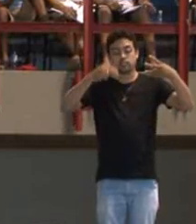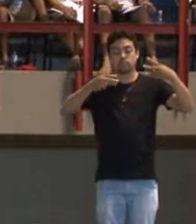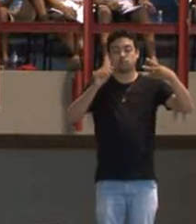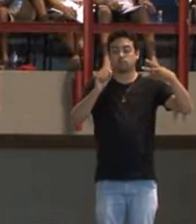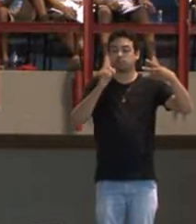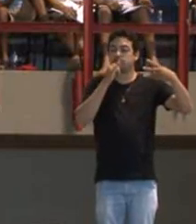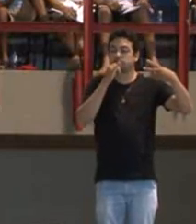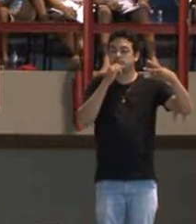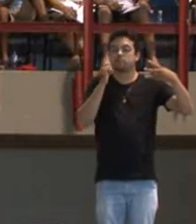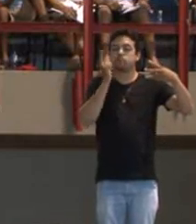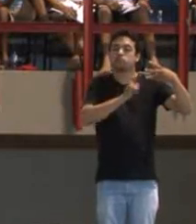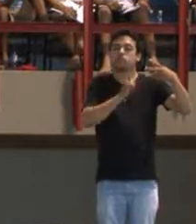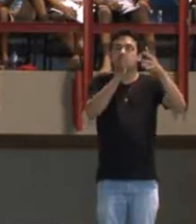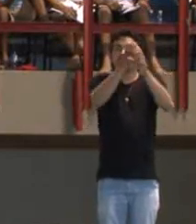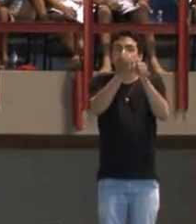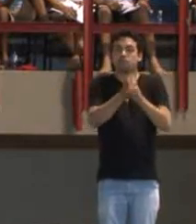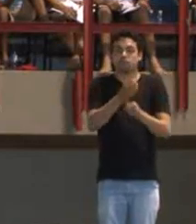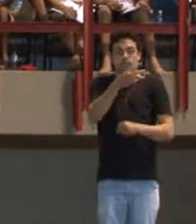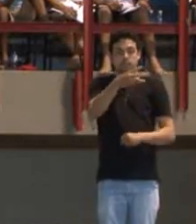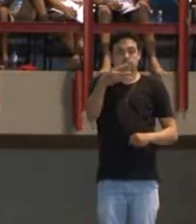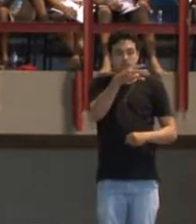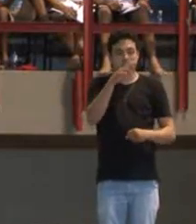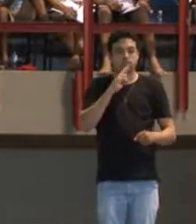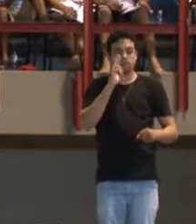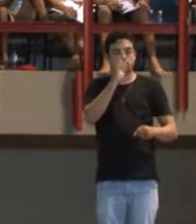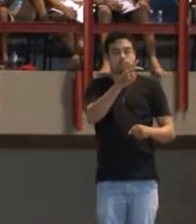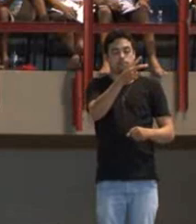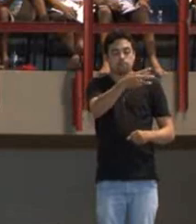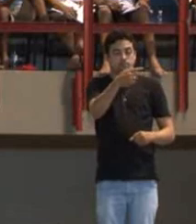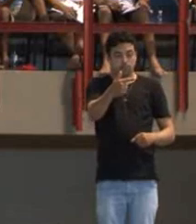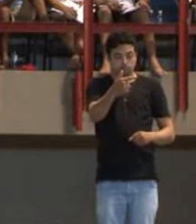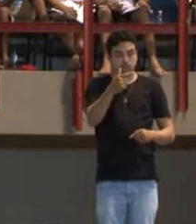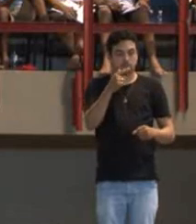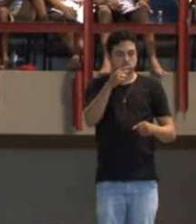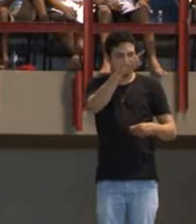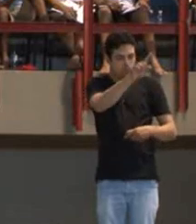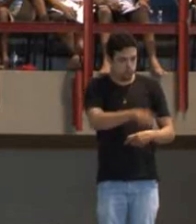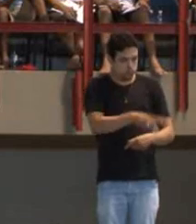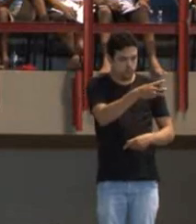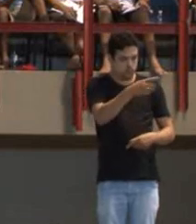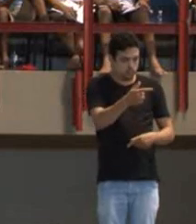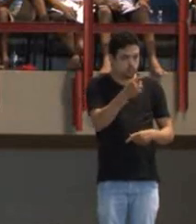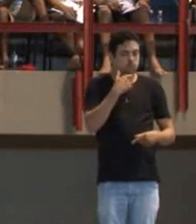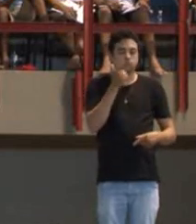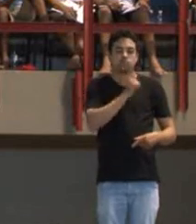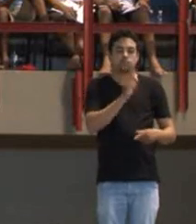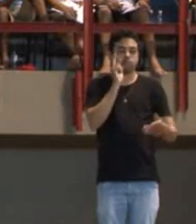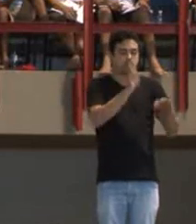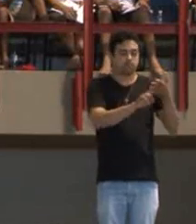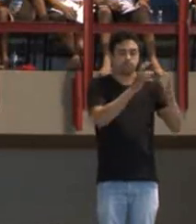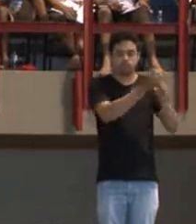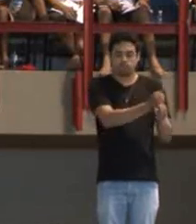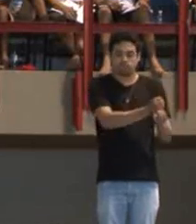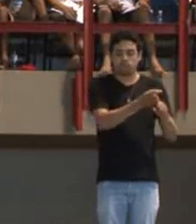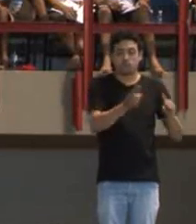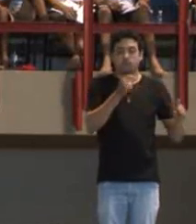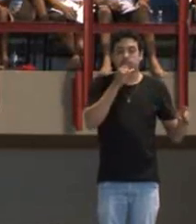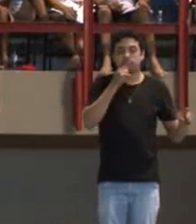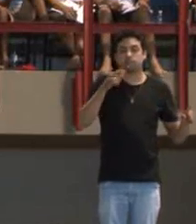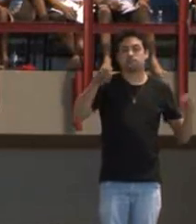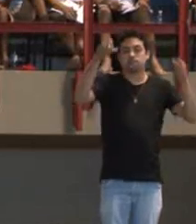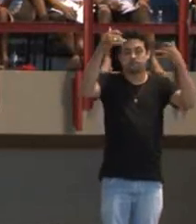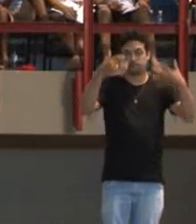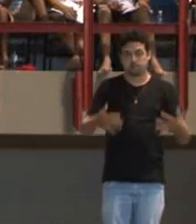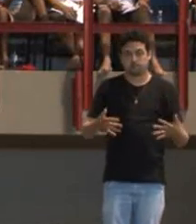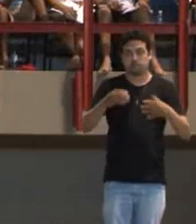Vamos supor que você encontrou 32 nas suas contas. É você olhar nas alternativas e encontrar um 32. Agora preste atenção no que eu quero te